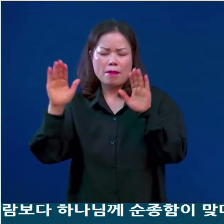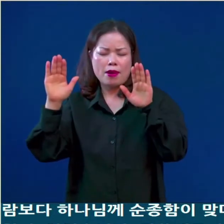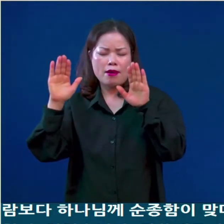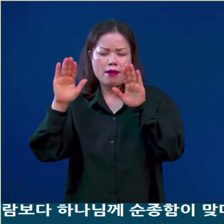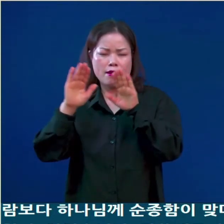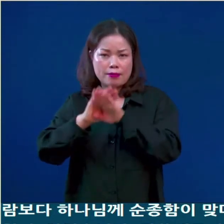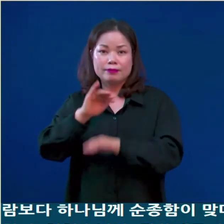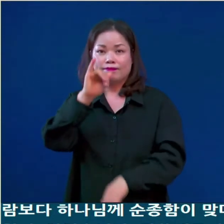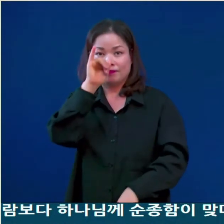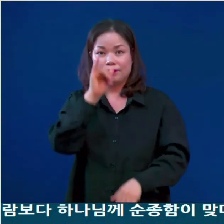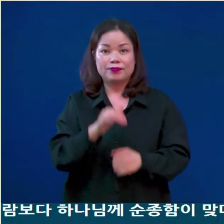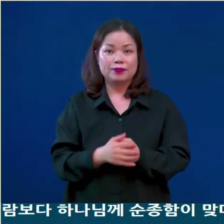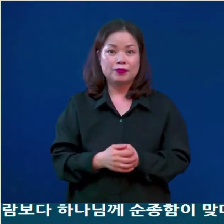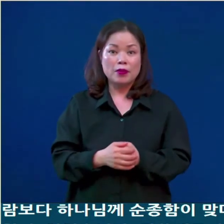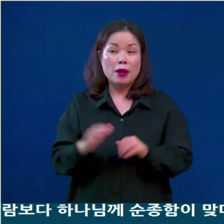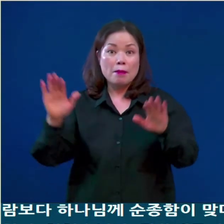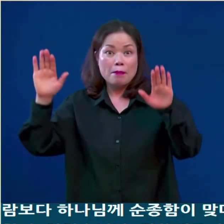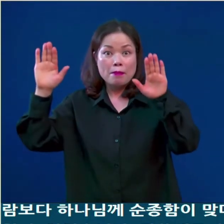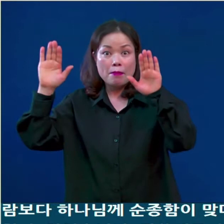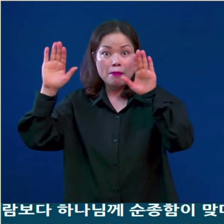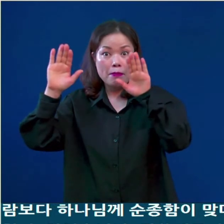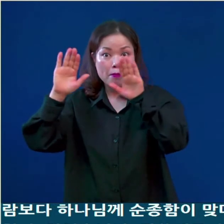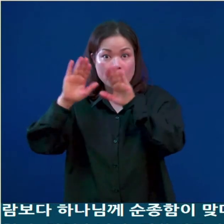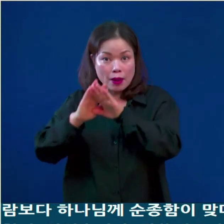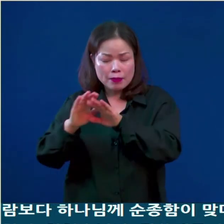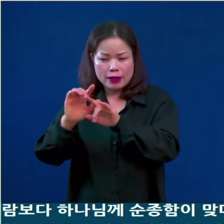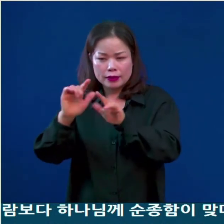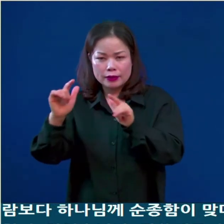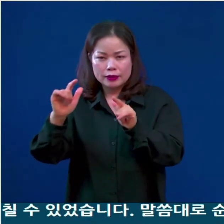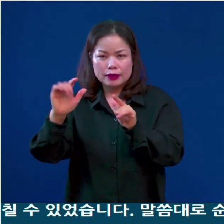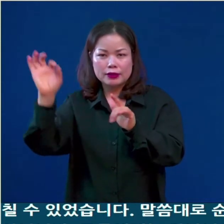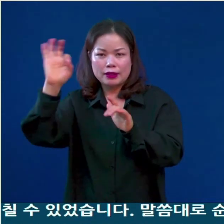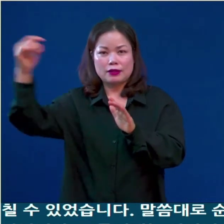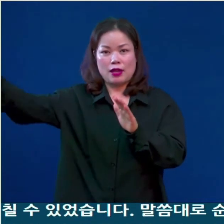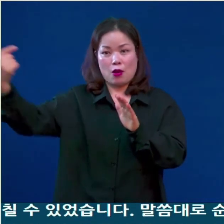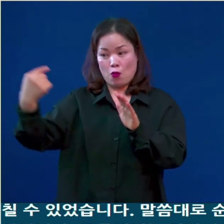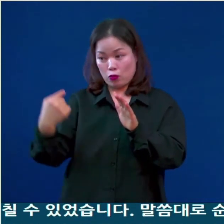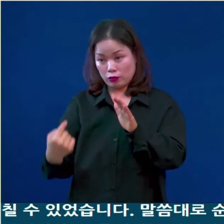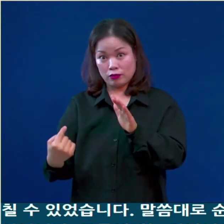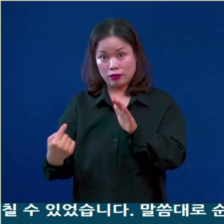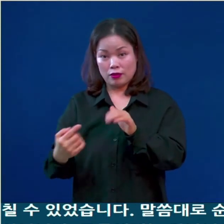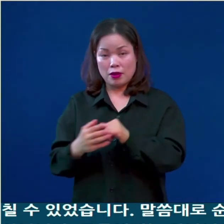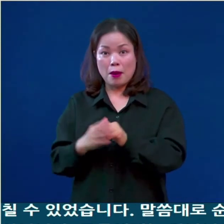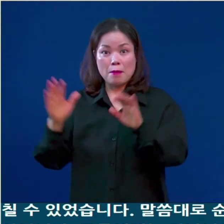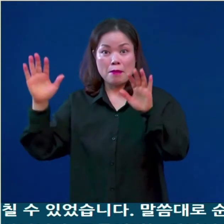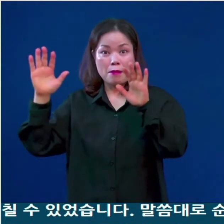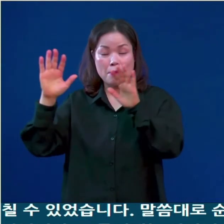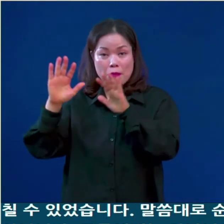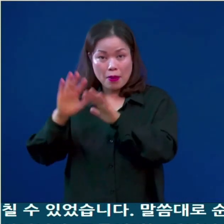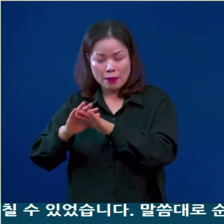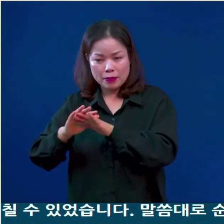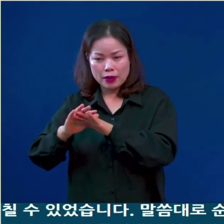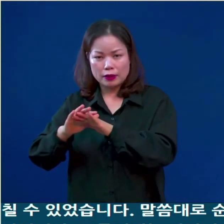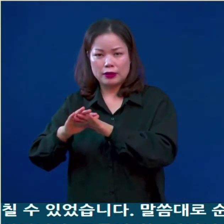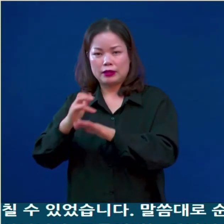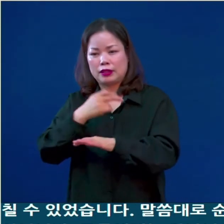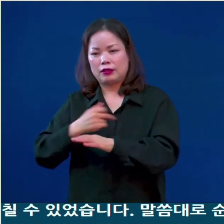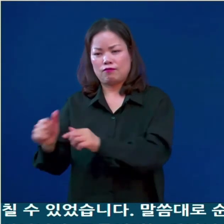있었습니다. 밤에 그들을 찾아오시고, 밤에 그들을